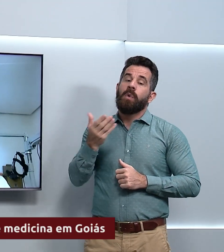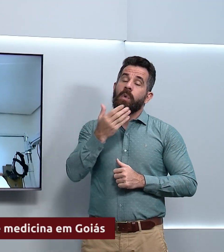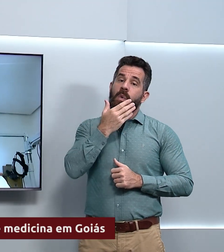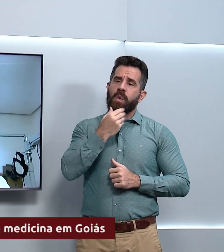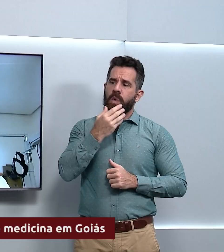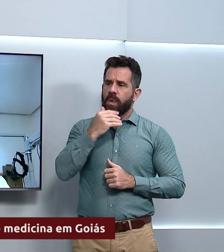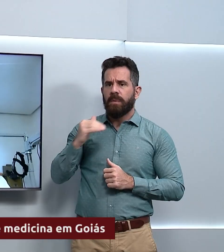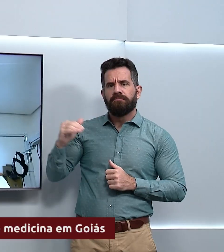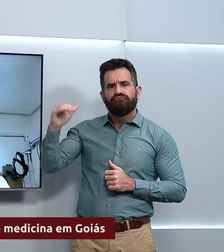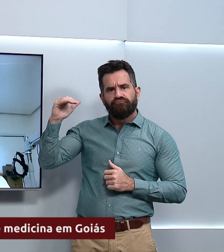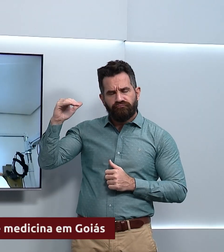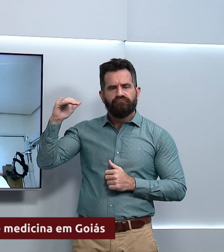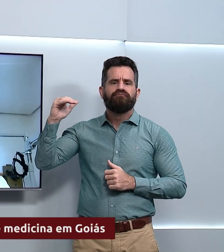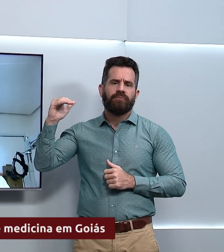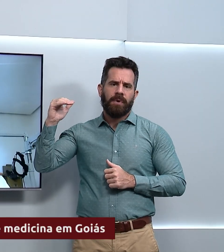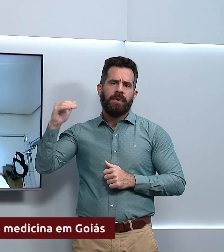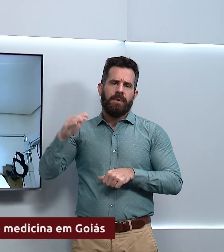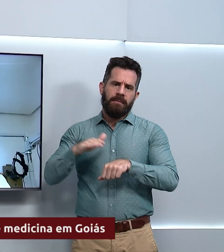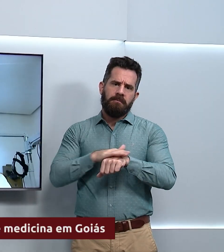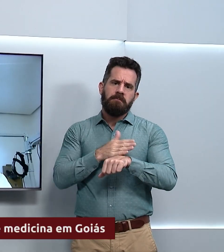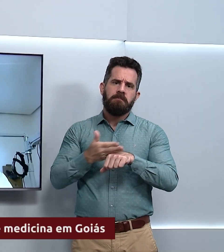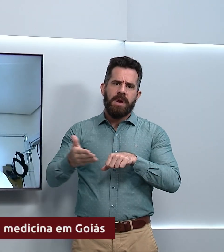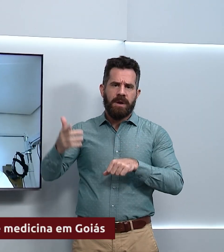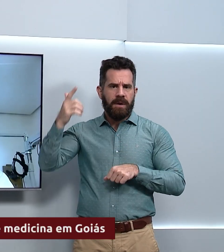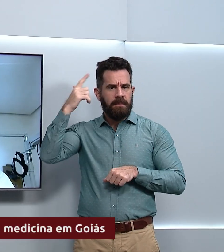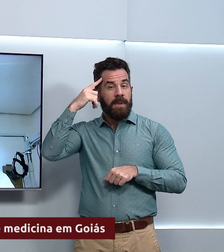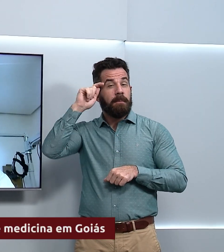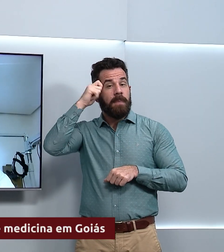estatura, pele branca, cabelo preto, liso,